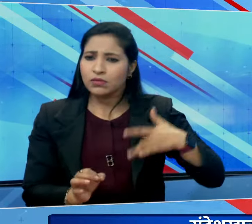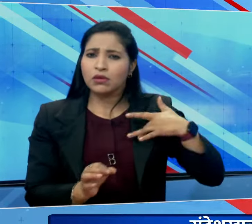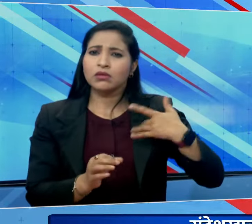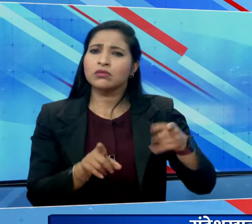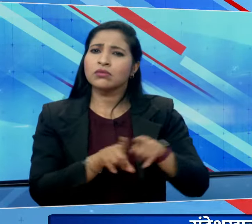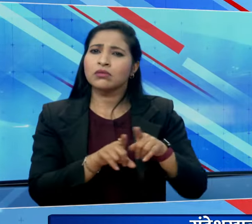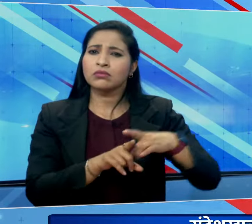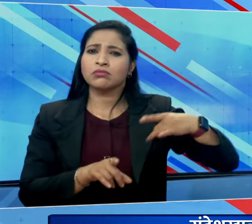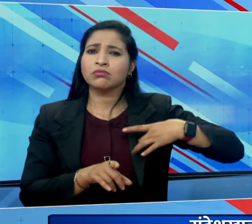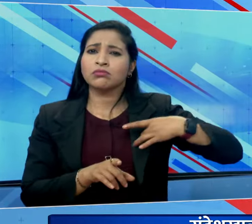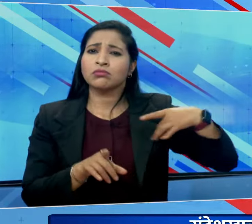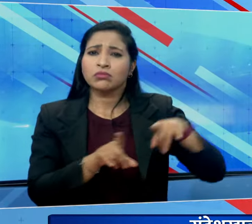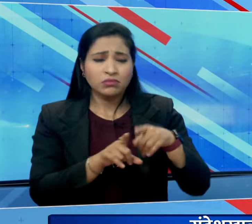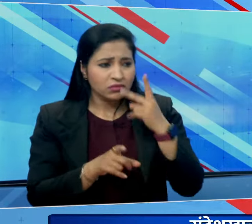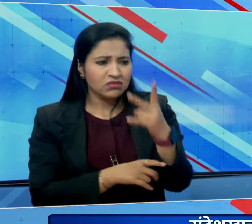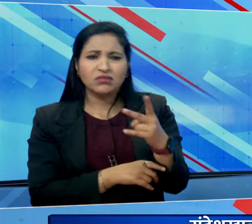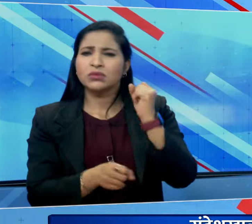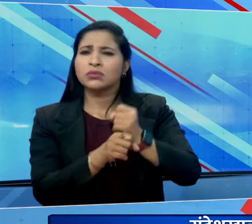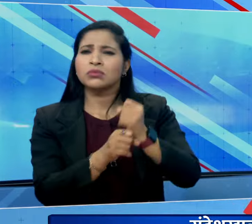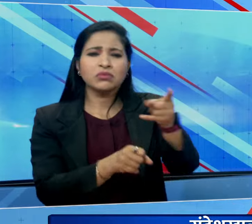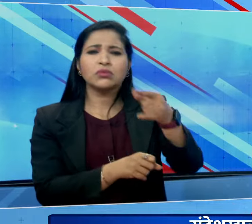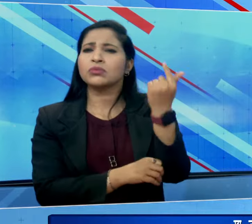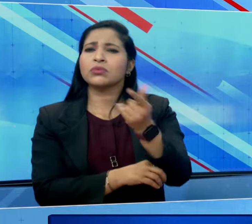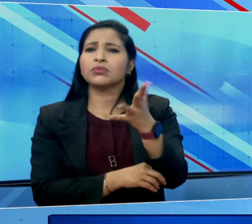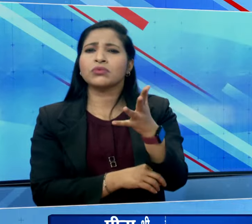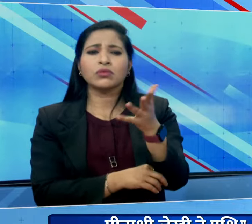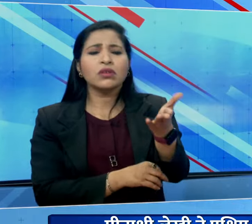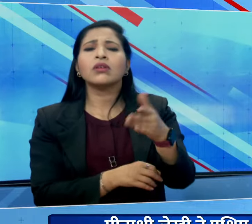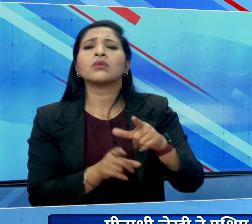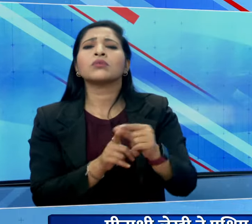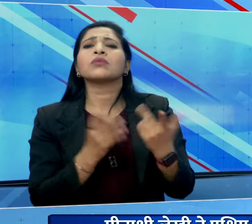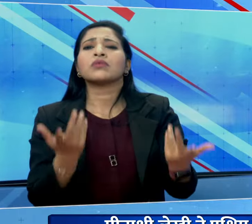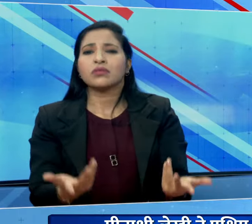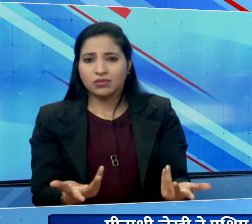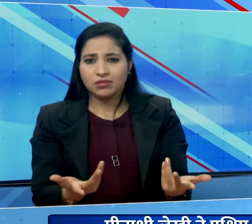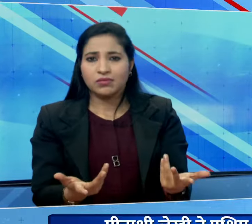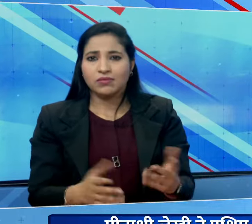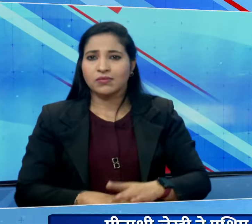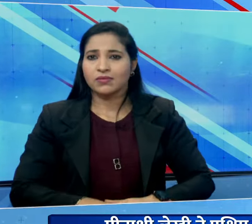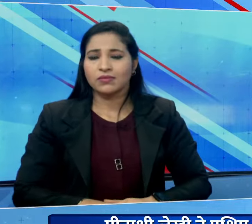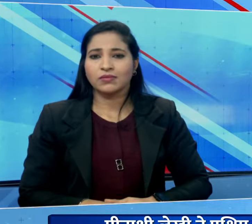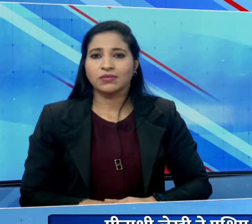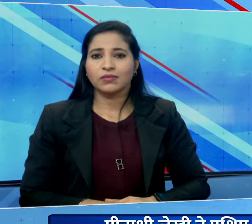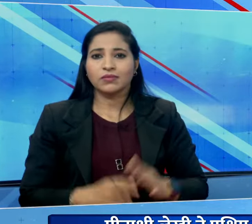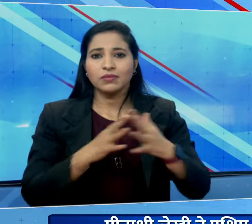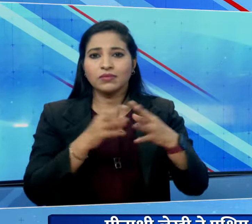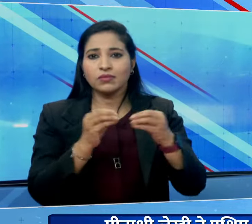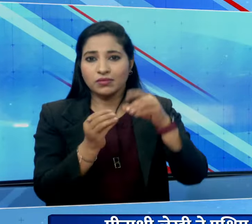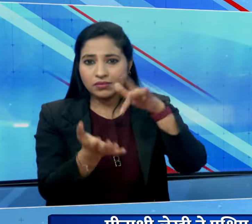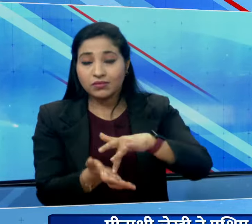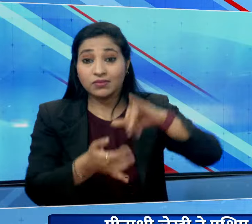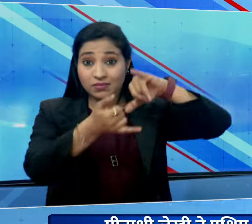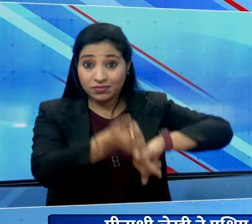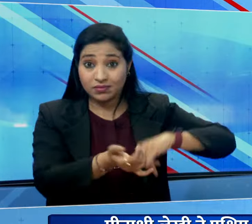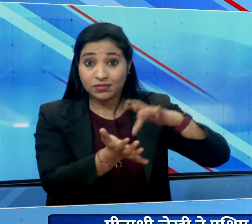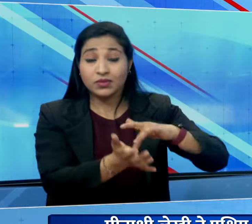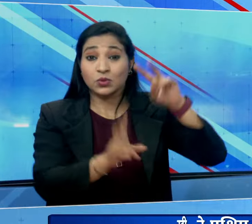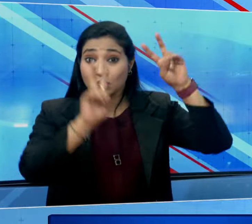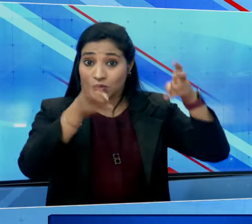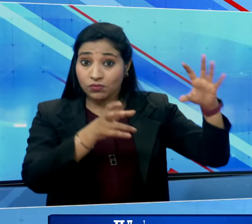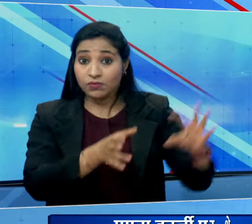उमड़े तो ऐसे शासन का क्या ही कहे और क्या होना चाहिए पश्चिम बंगाल के संदेश खाली